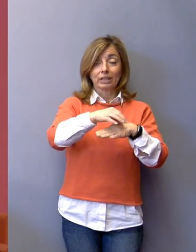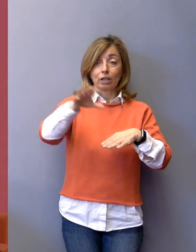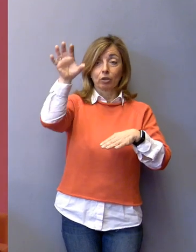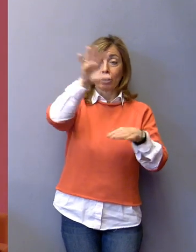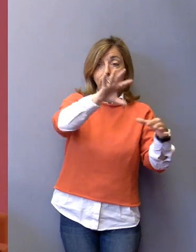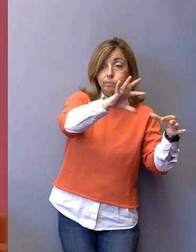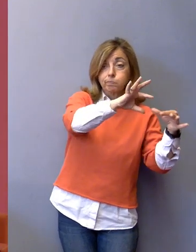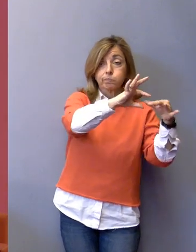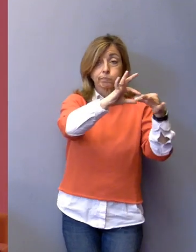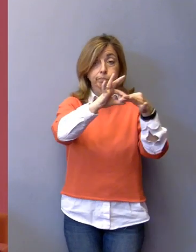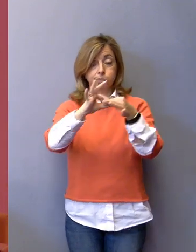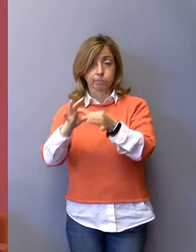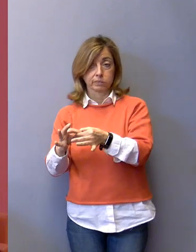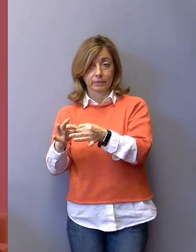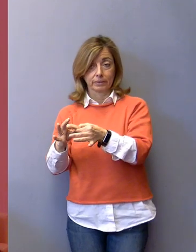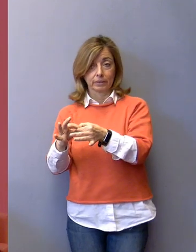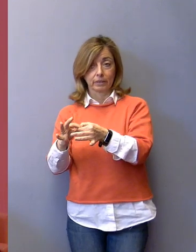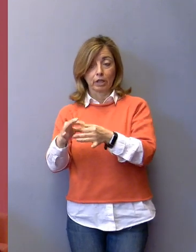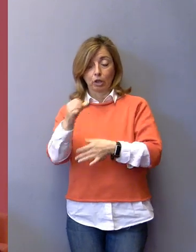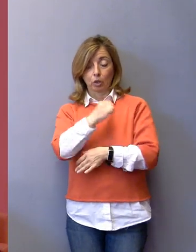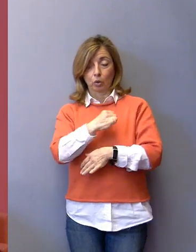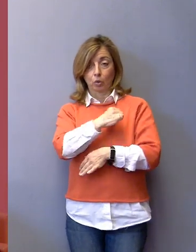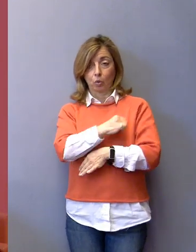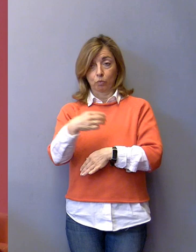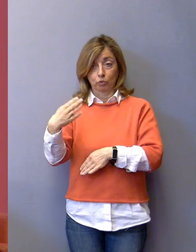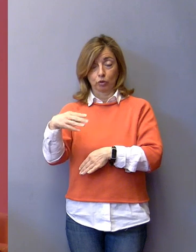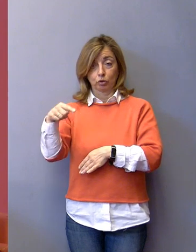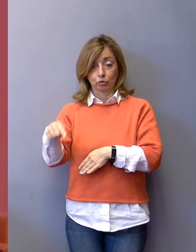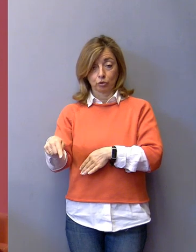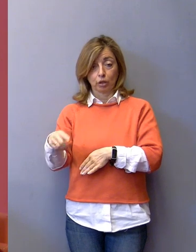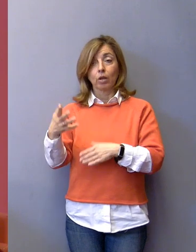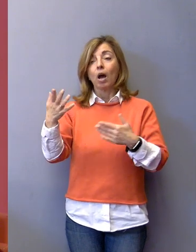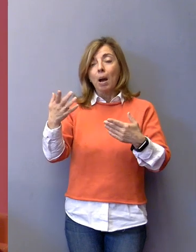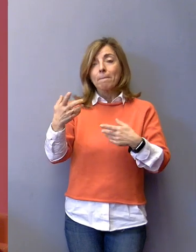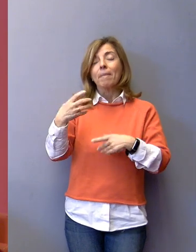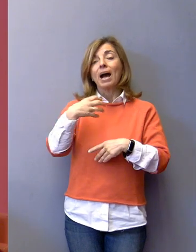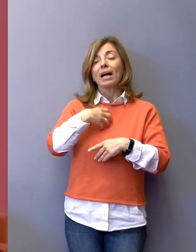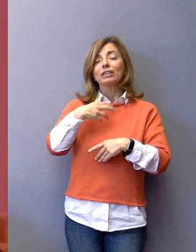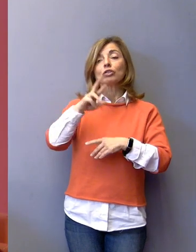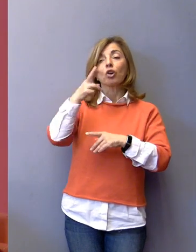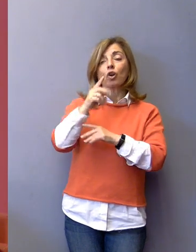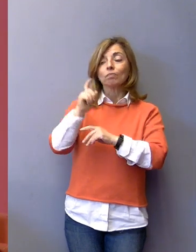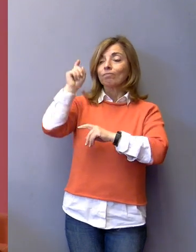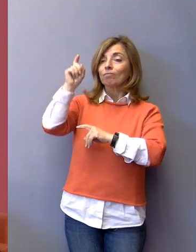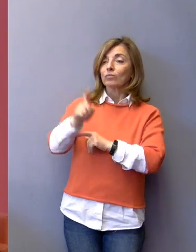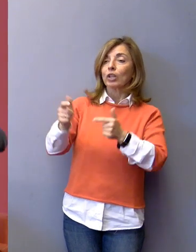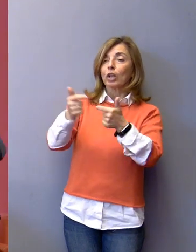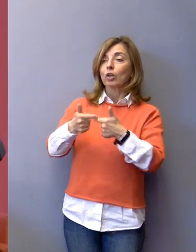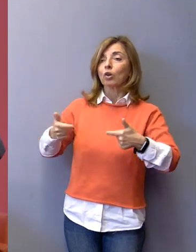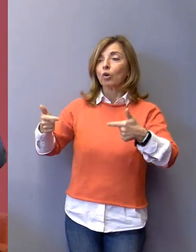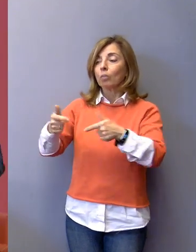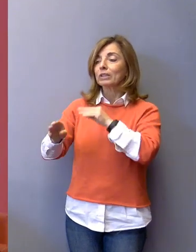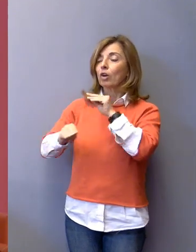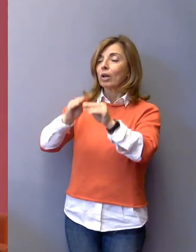ricaduta del piano socio sanitario regionale in comune a Genova ma non può venire in commissione a chiedere un parere preventivo per cosa dire